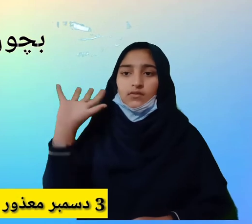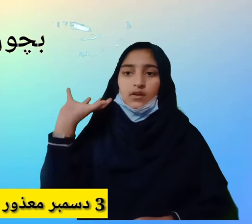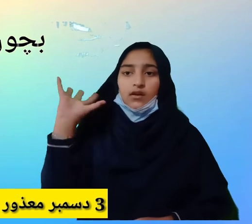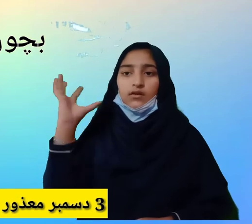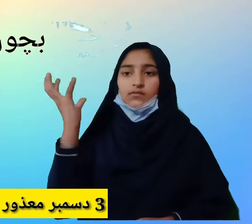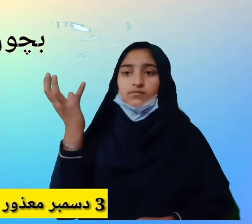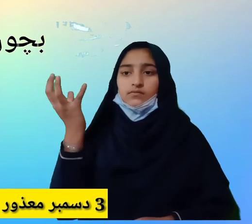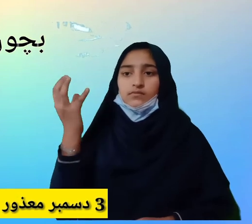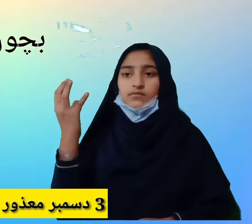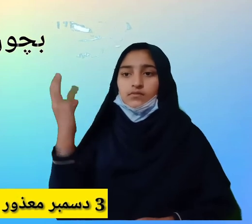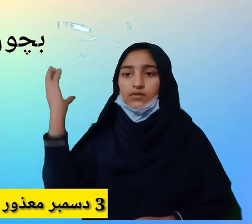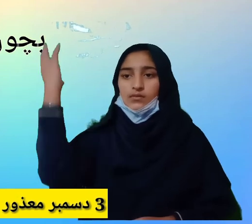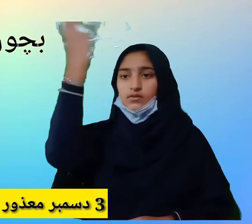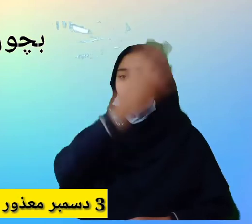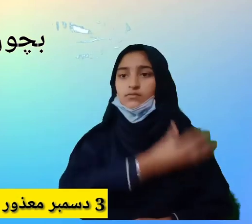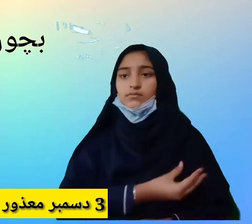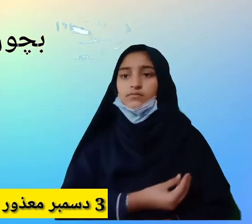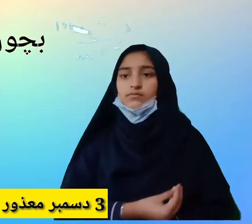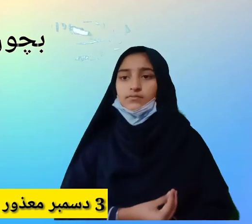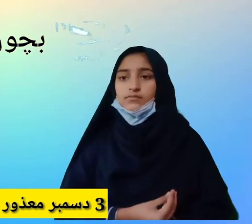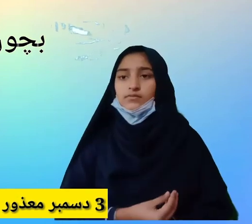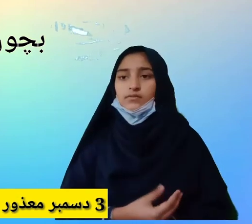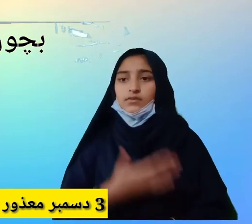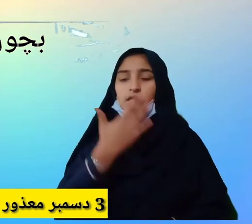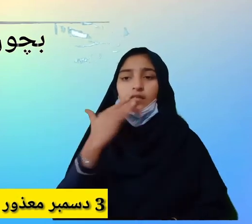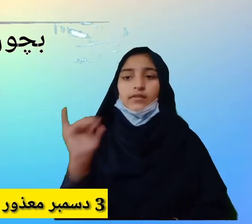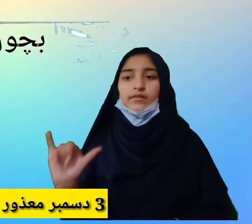आलमी दिन है।